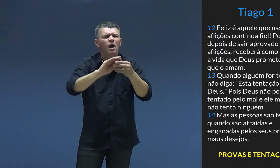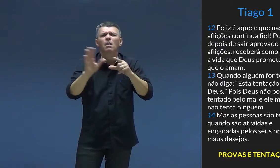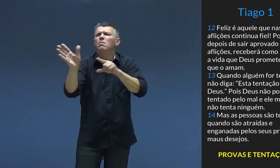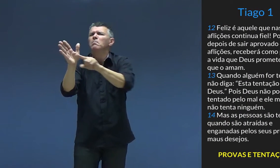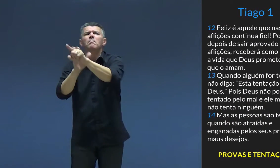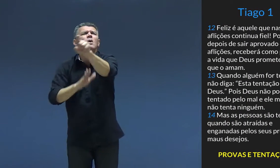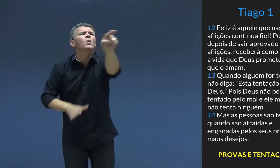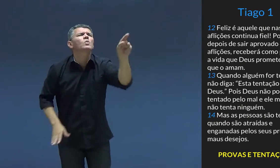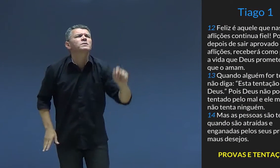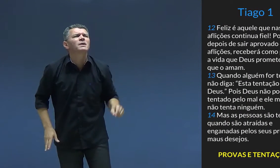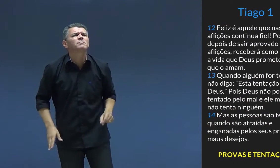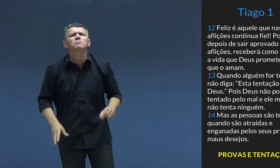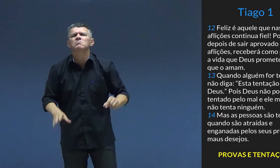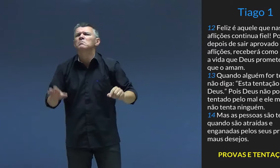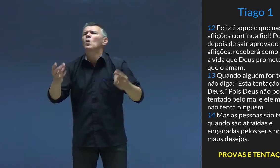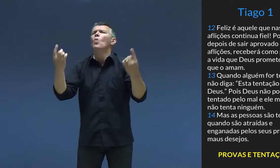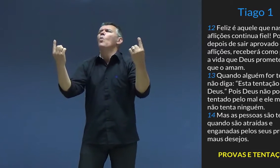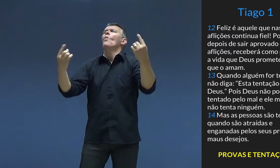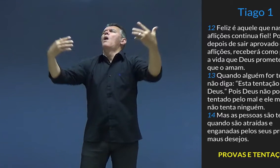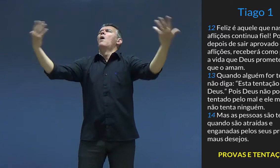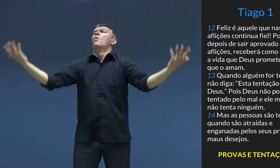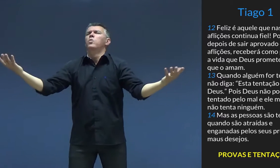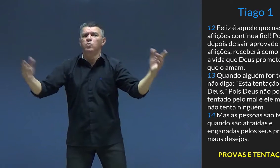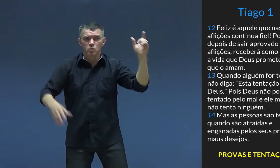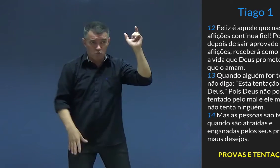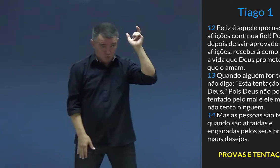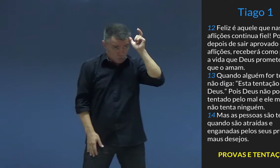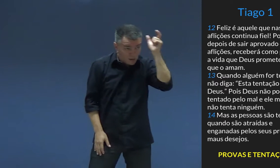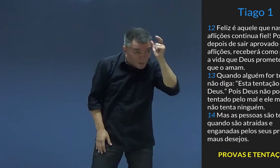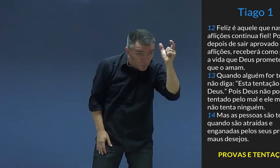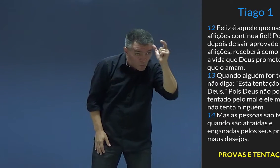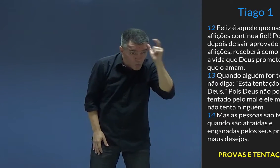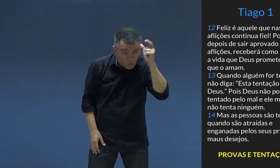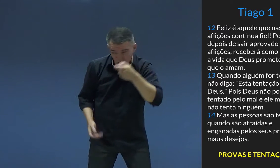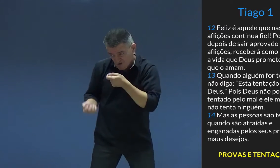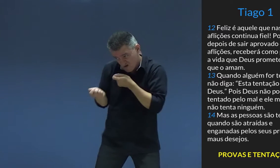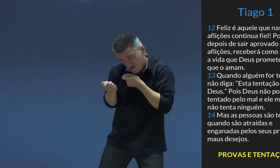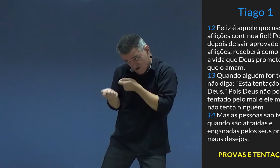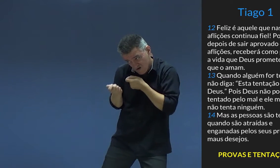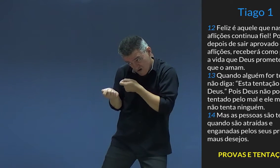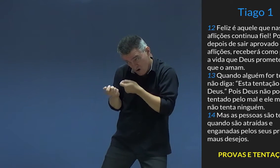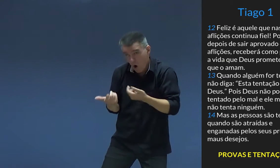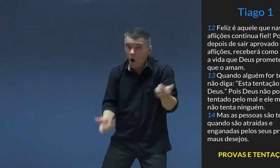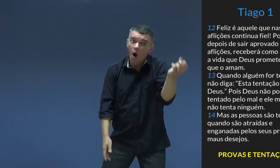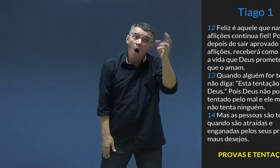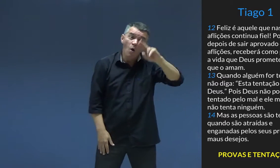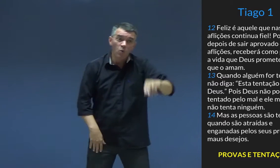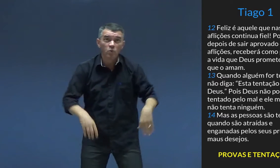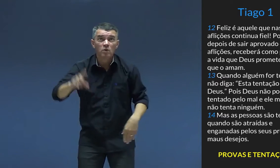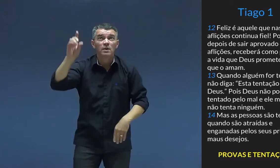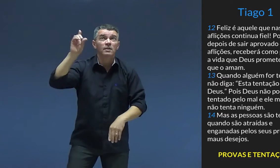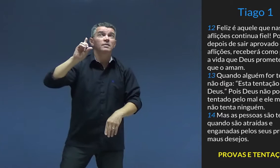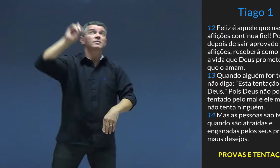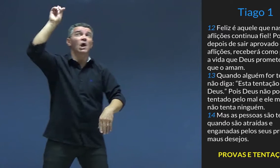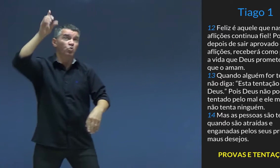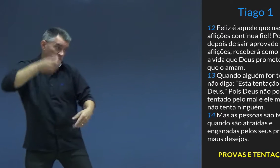Aqui eu vou só explicar também. Vou perguntar uma coisa. Ó, o diabo está aqui, fazendo as tentações dele,